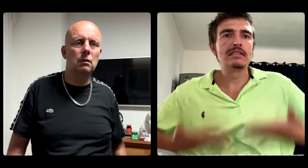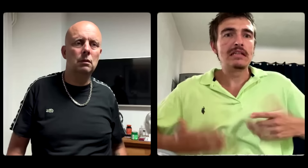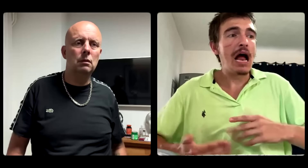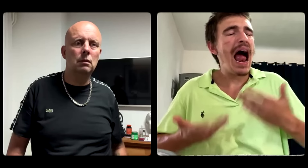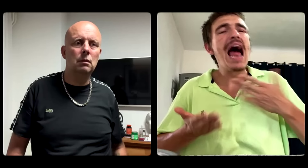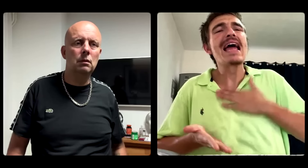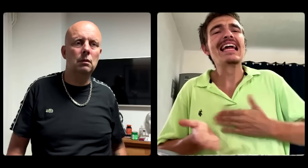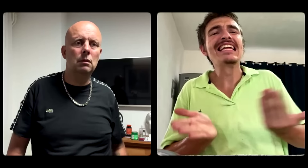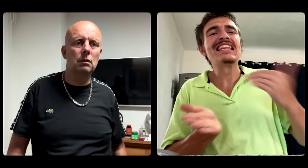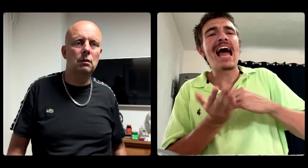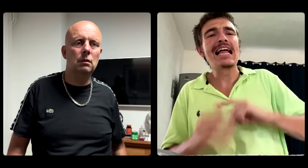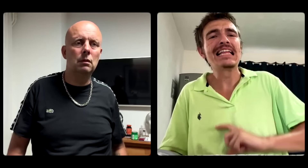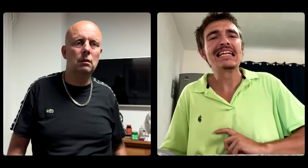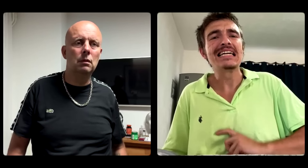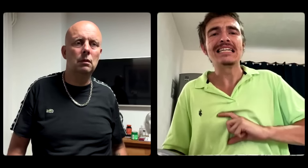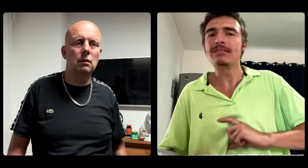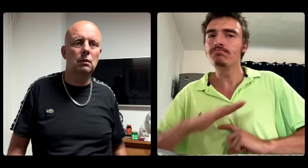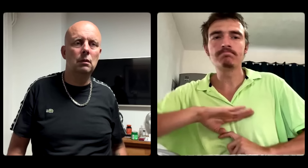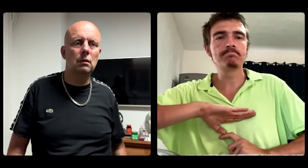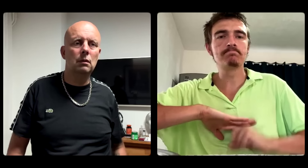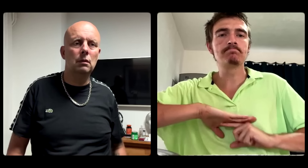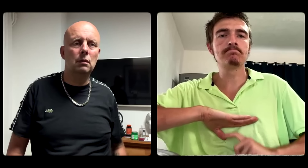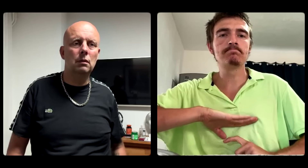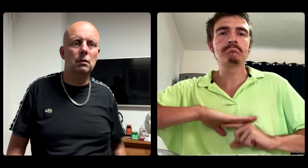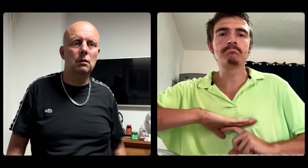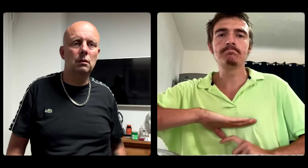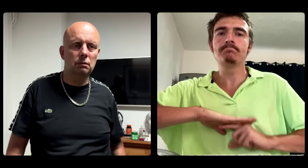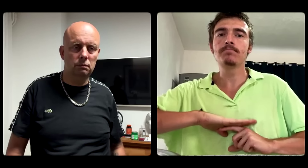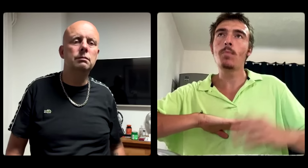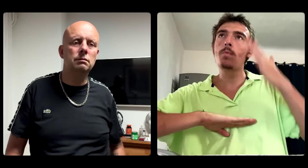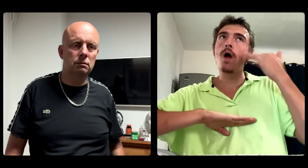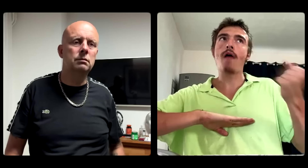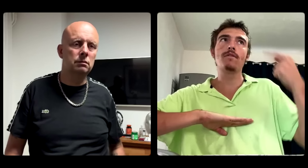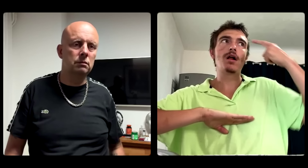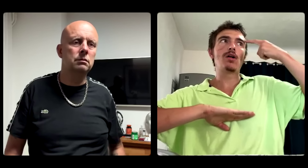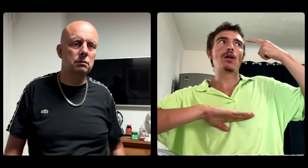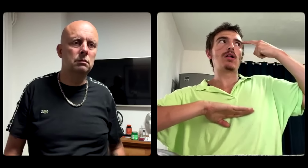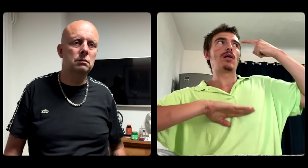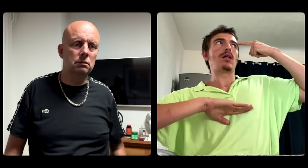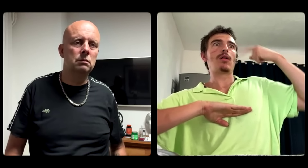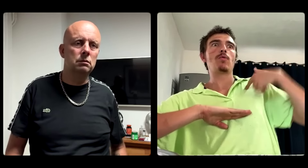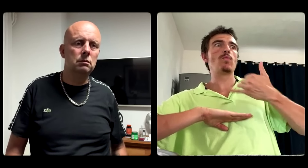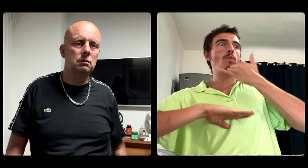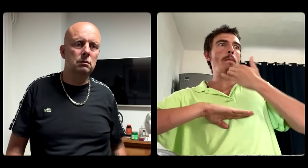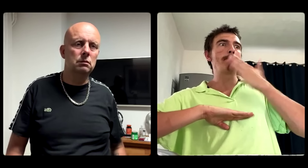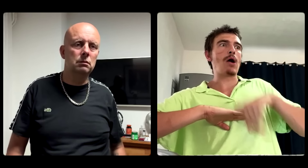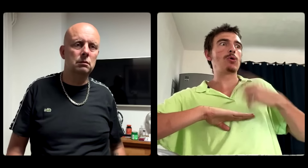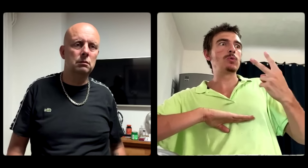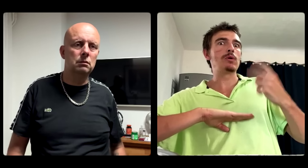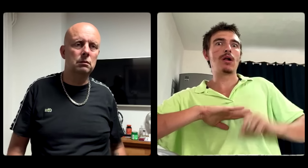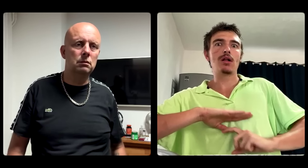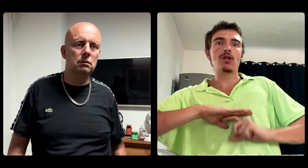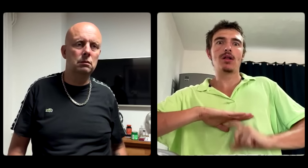Nee, maar jij hebt sowieso nog veel meer te vertellen aan mij. Ik weet nog lang niet alles.